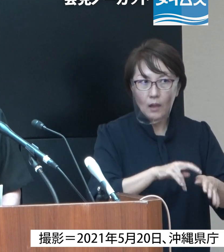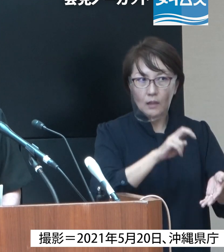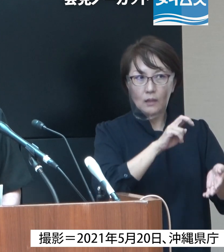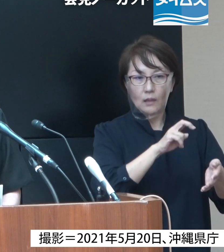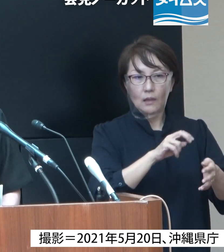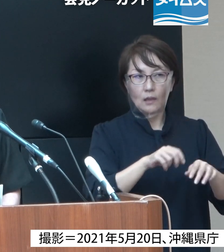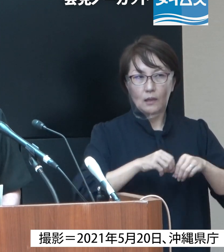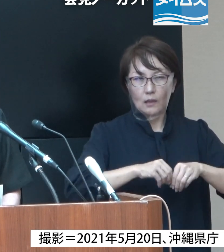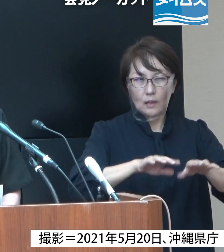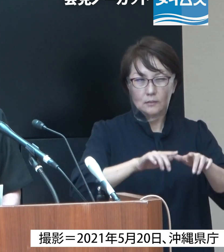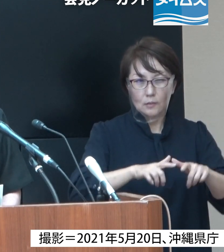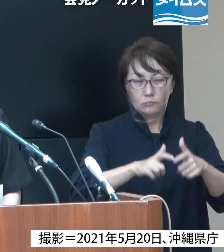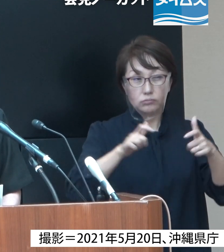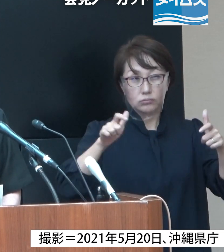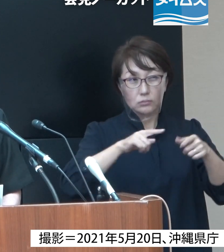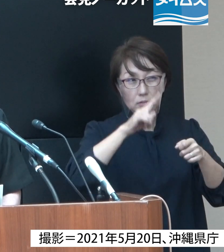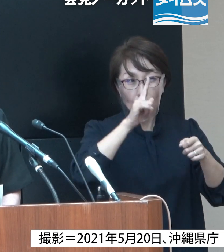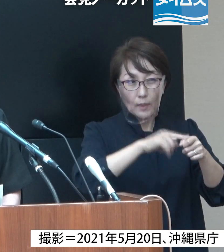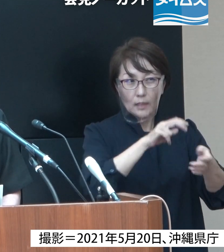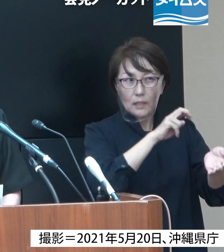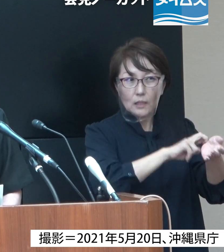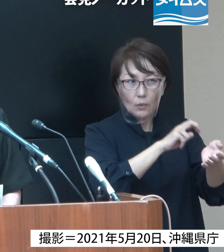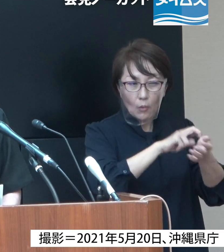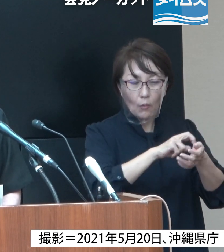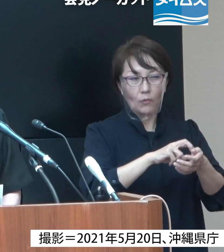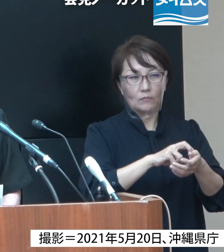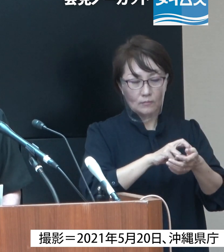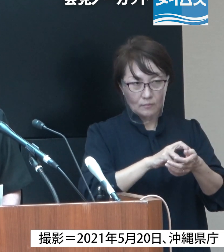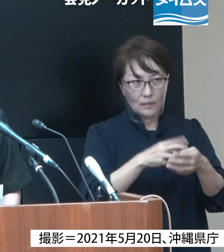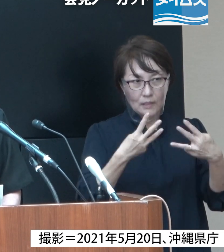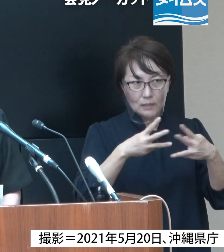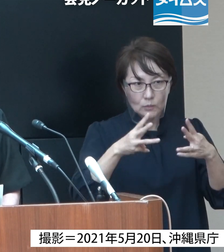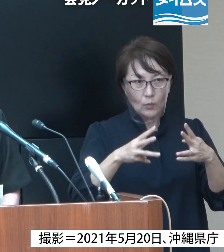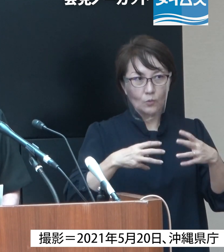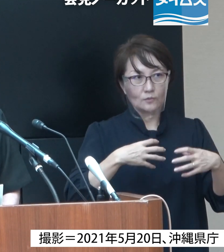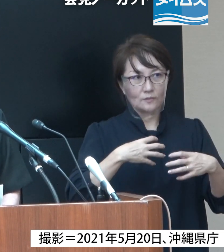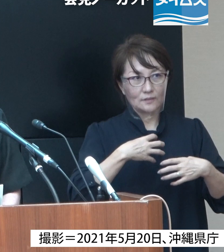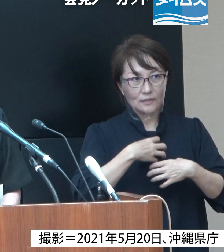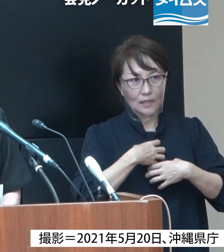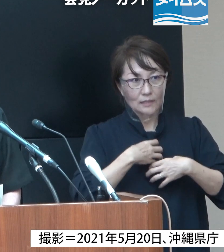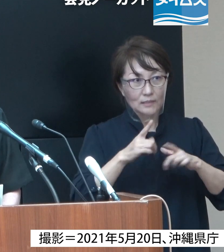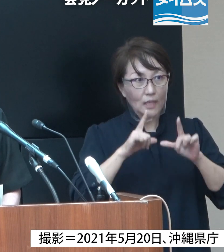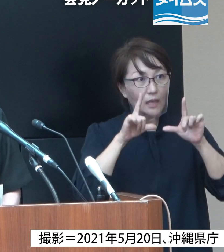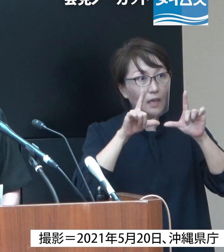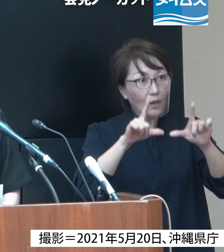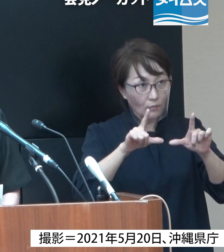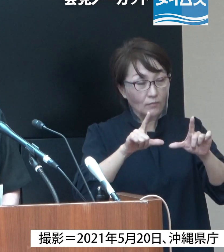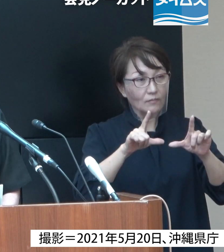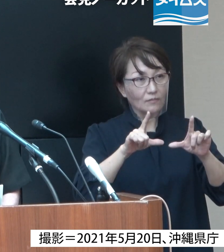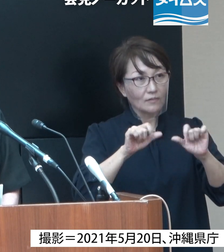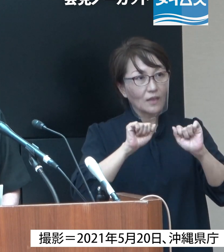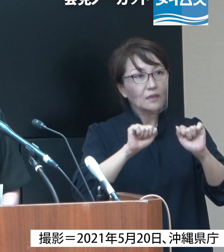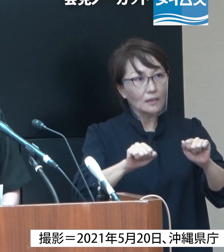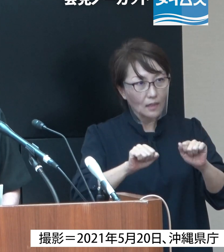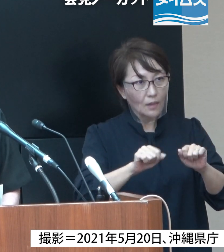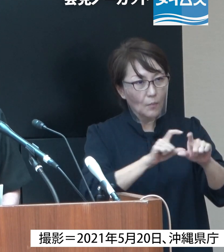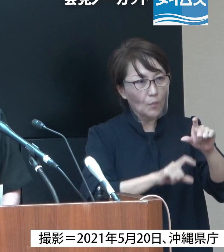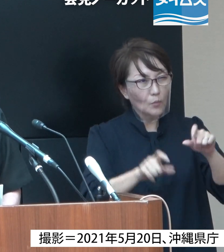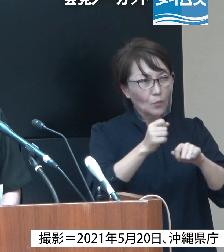事態宣言を出さざるを得ないという状況などにも鑑み、緊急事態宣言により強い措置が取れる方向へ